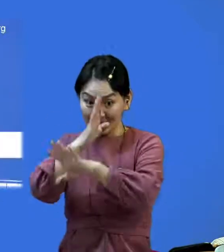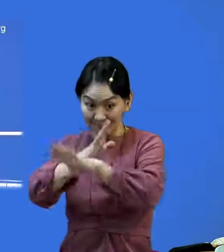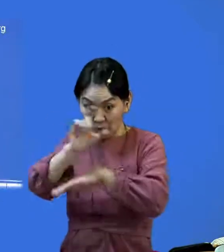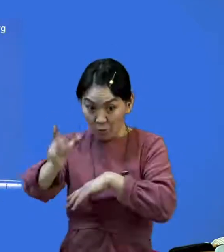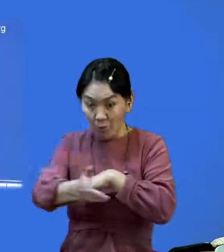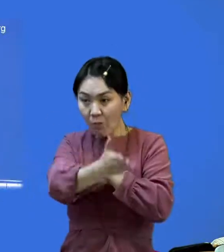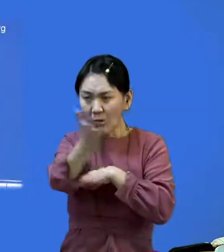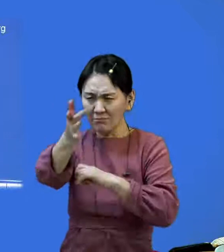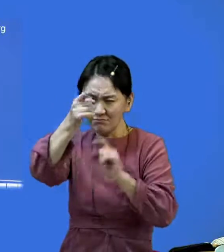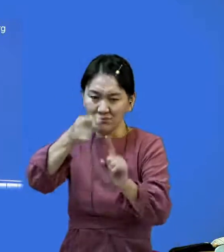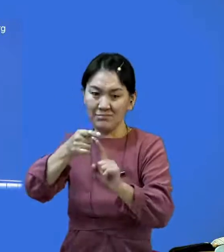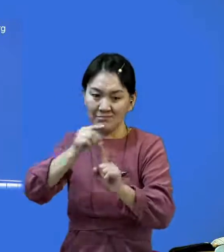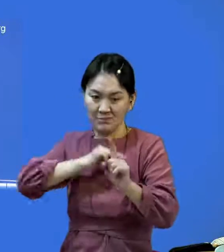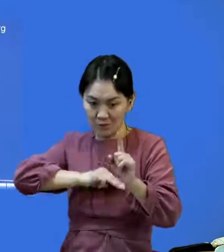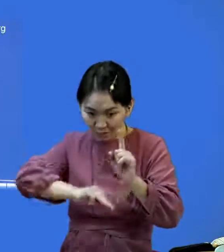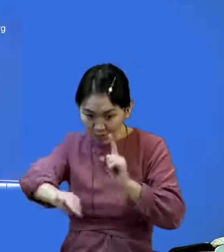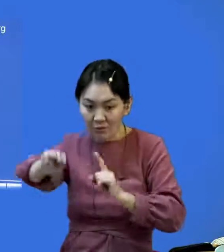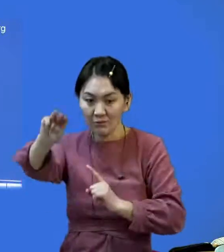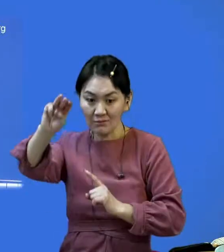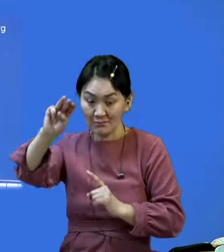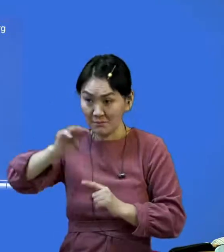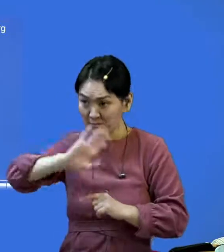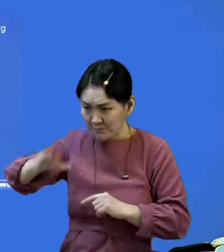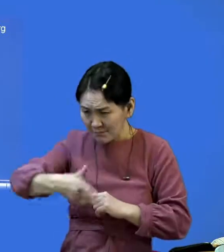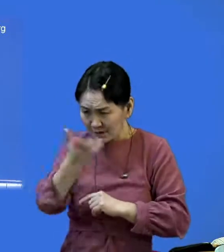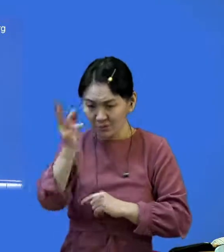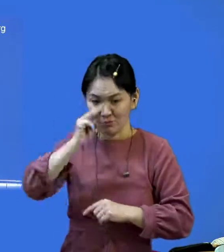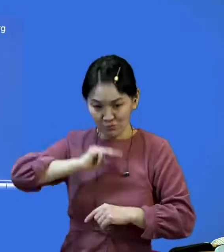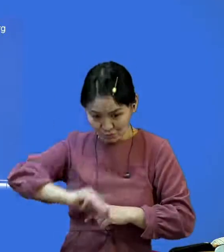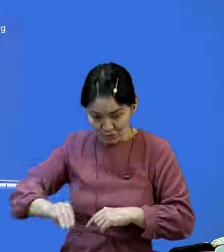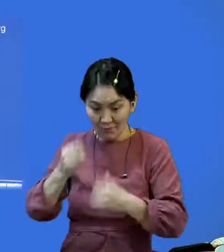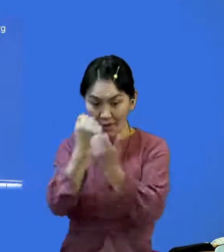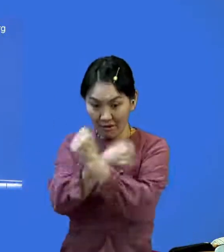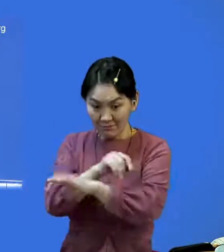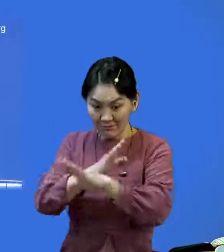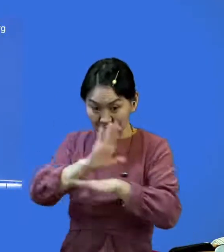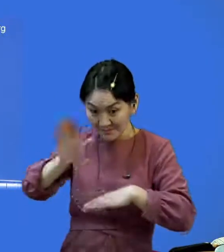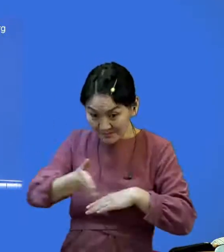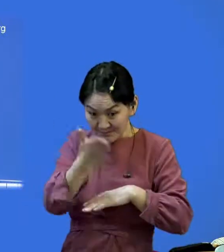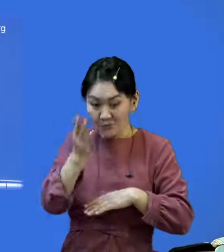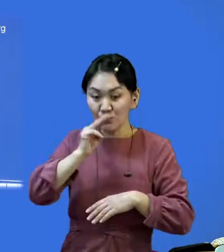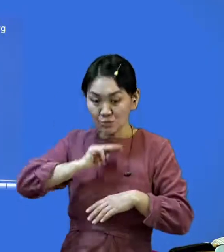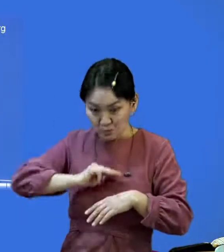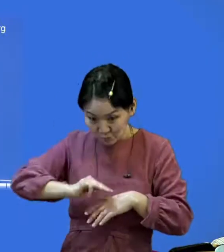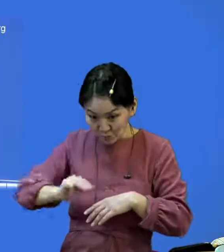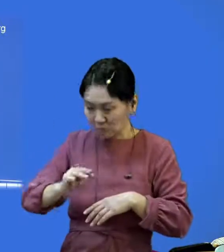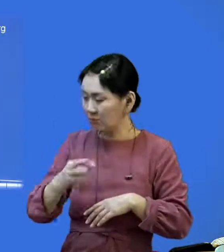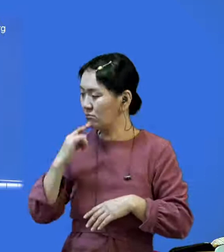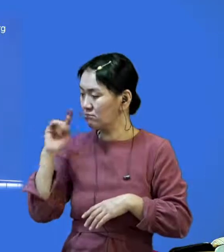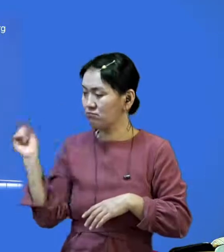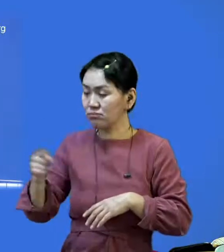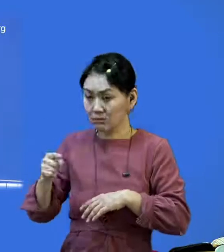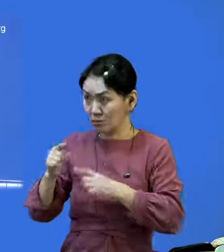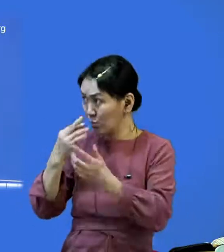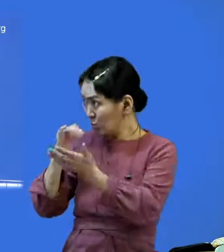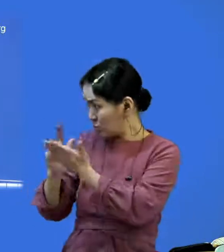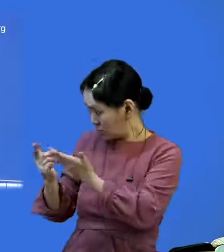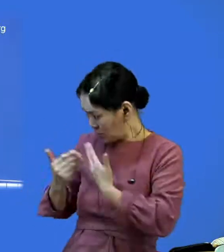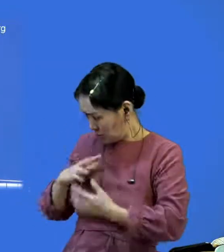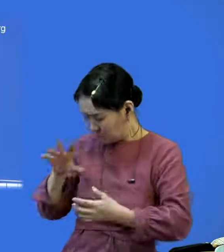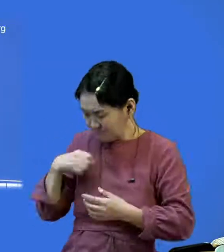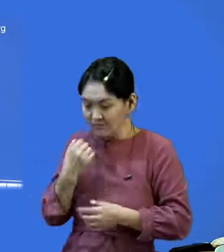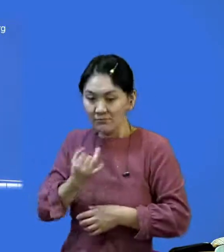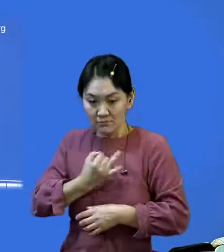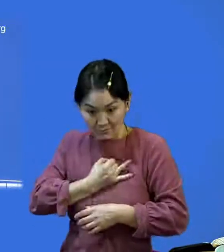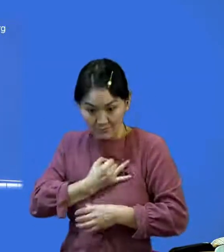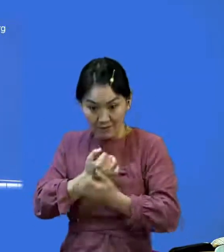аврагдсан хүмүүс тандж хэлсэн үг байна. Бид бүхний төлөө, аврагдсан бид бүхний төлөө тушаасан гэдэгт бид итгэдэг. Тэр чинь